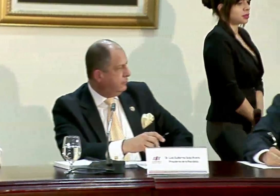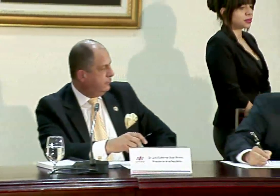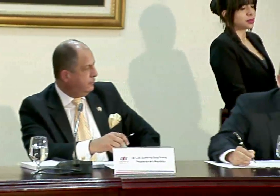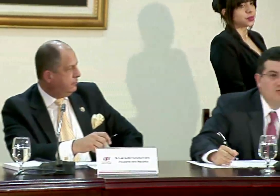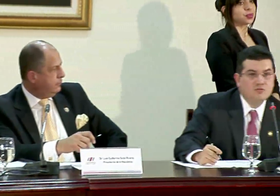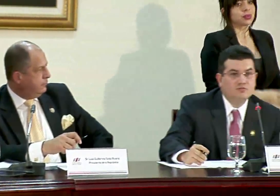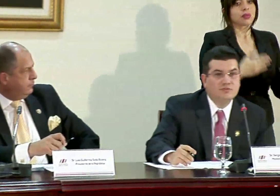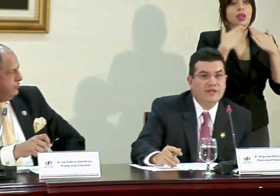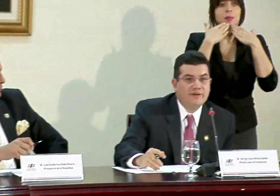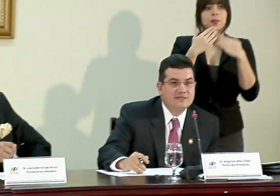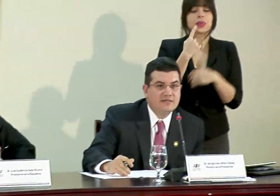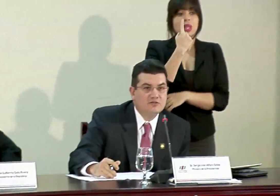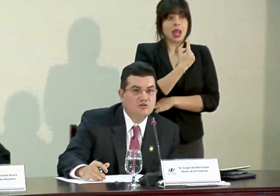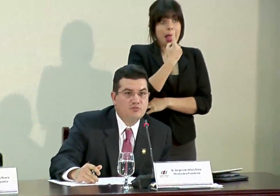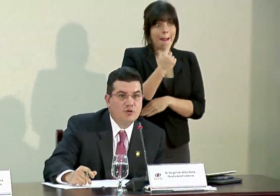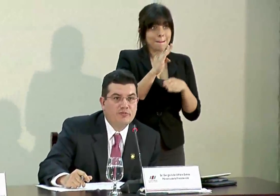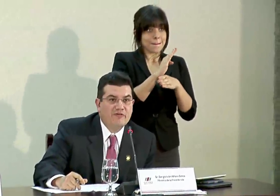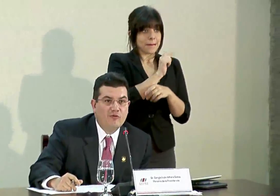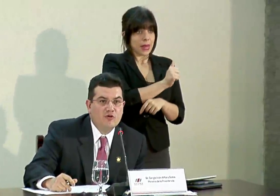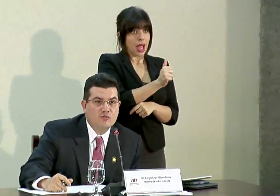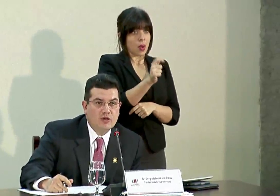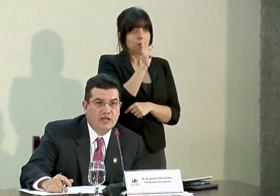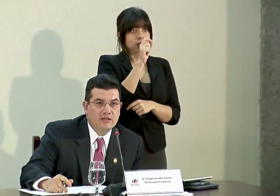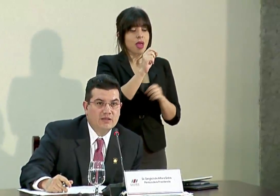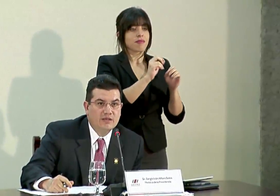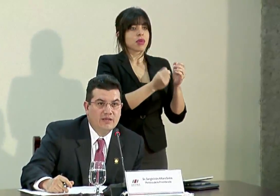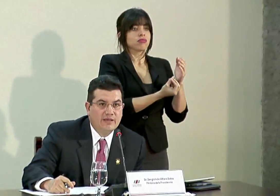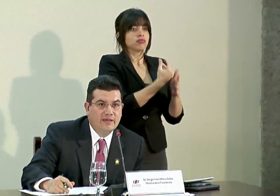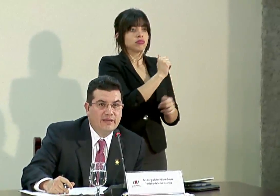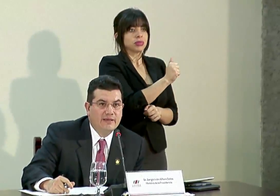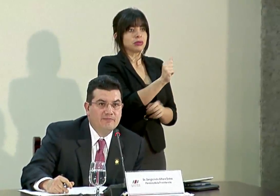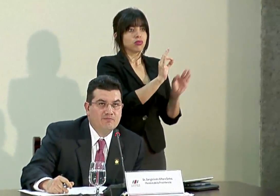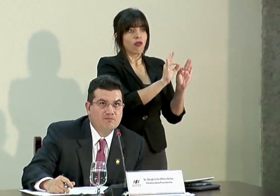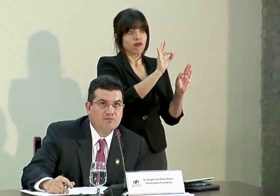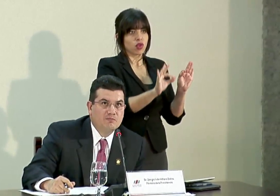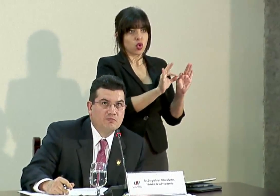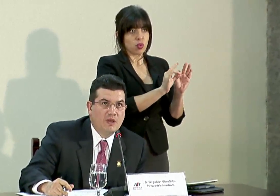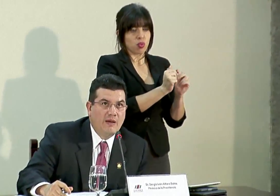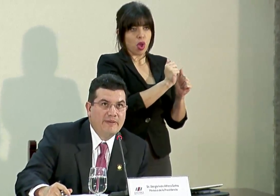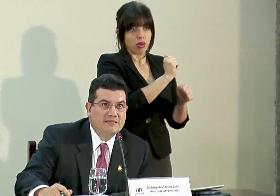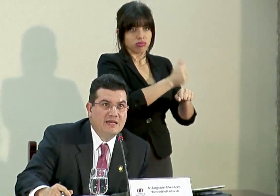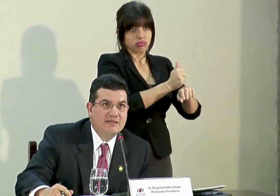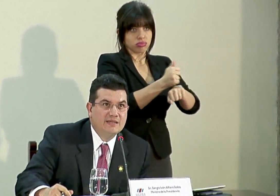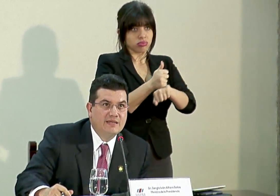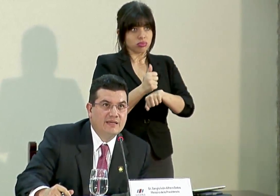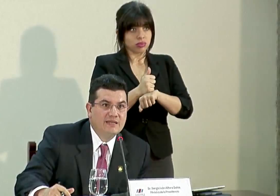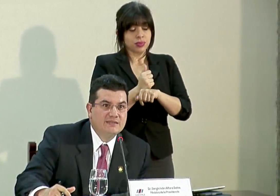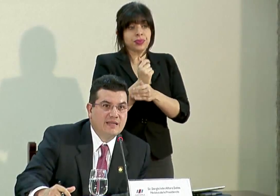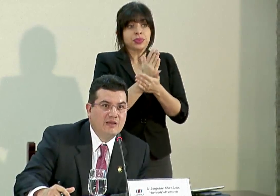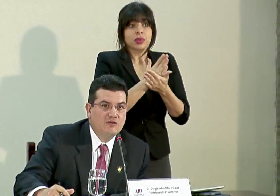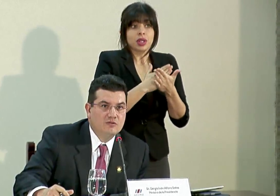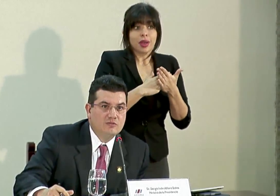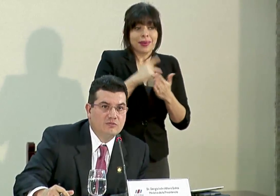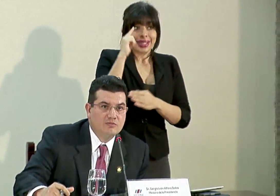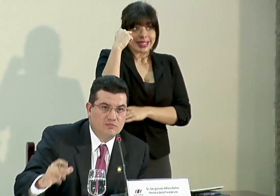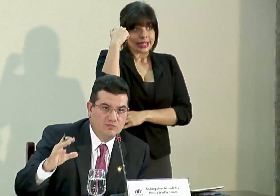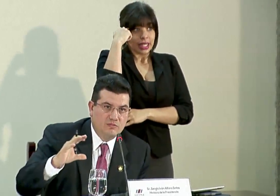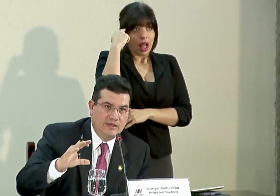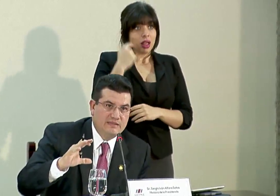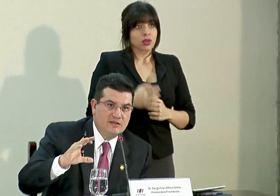Cada banco debe hacer su propia fórmula. política, a pesar de que el Estado